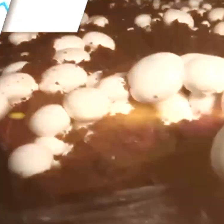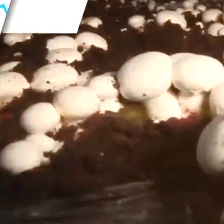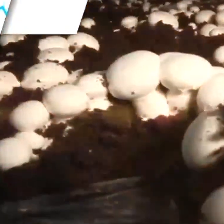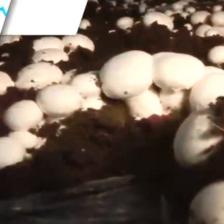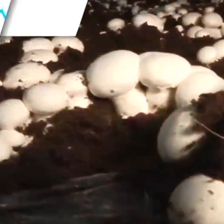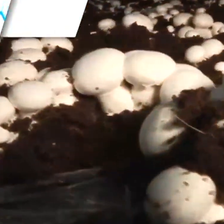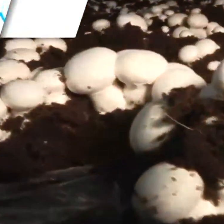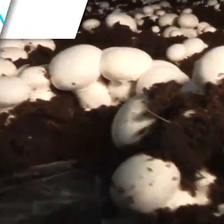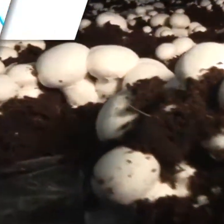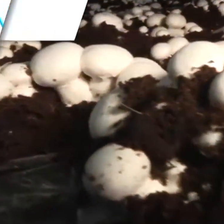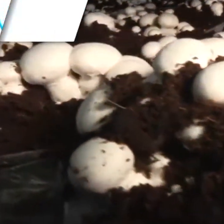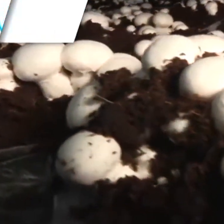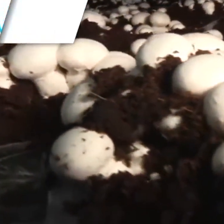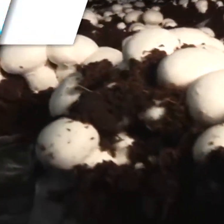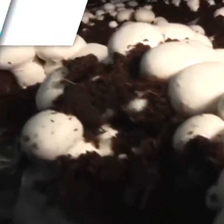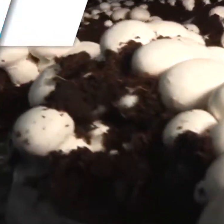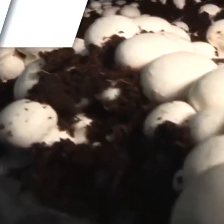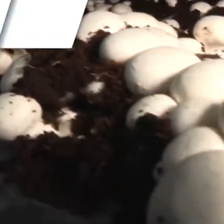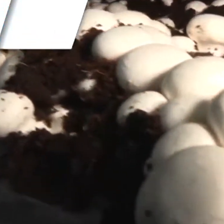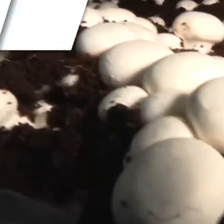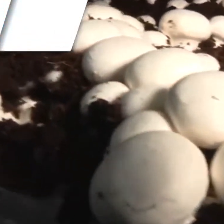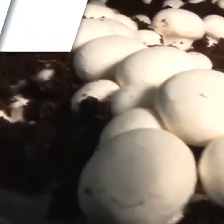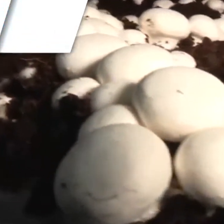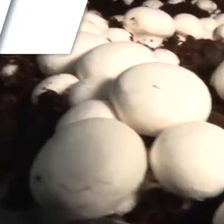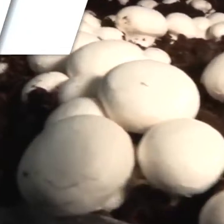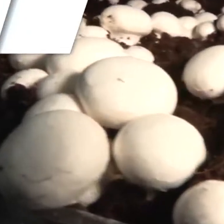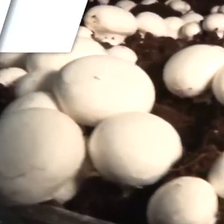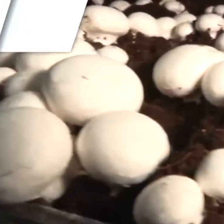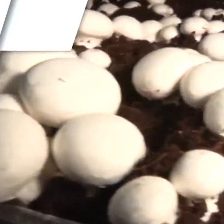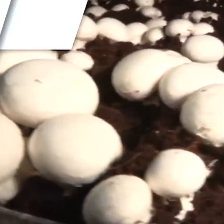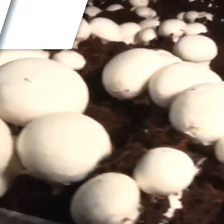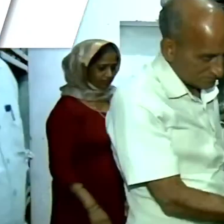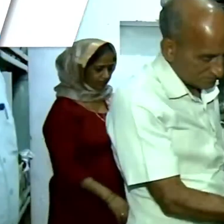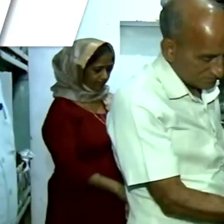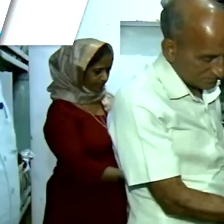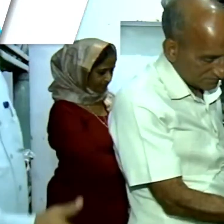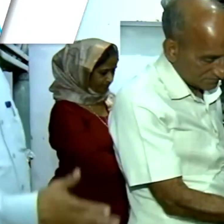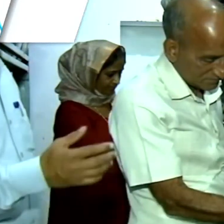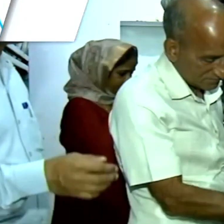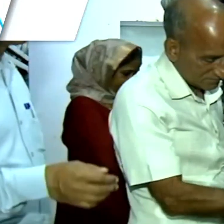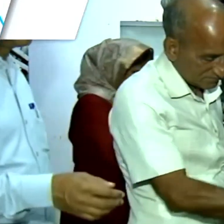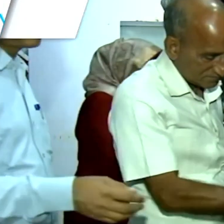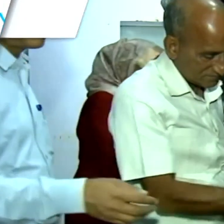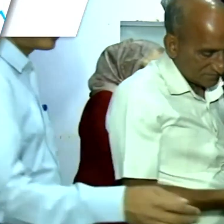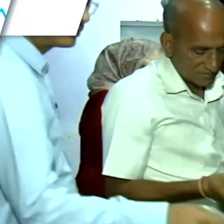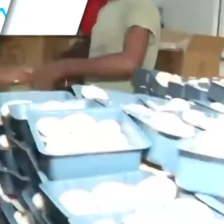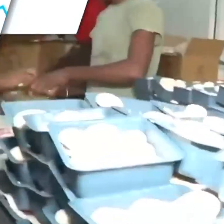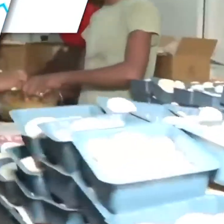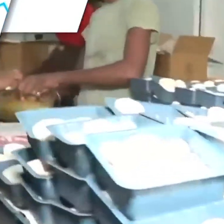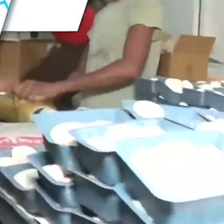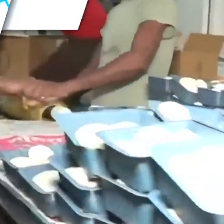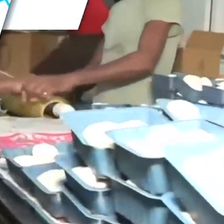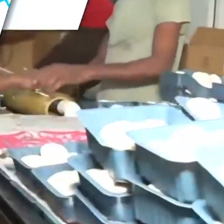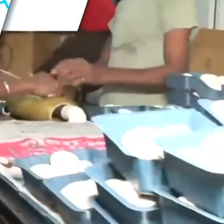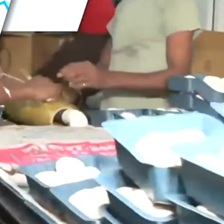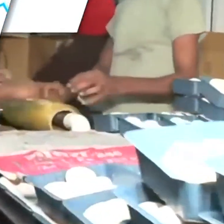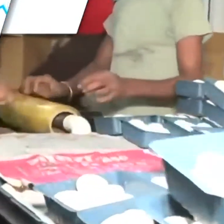तो आप भी मशरूम उत्पादन के क्षेत्र में करियर बनाकर खुद को व अपने परिवार को आर्थिक रूप से मजबूत बनाने के लिए